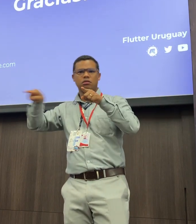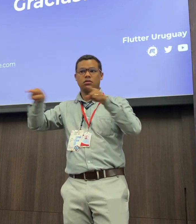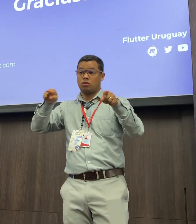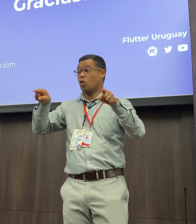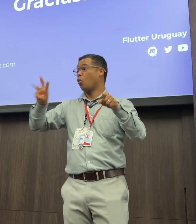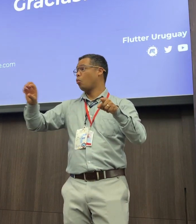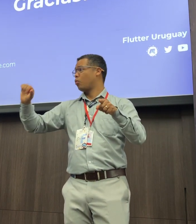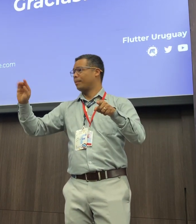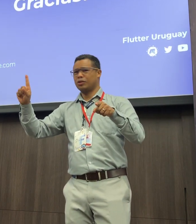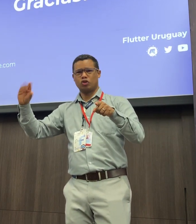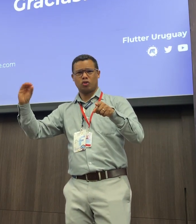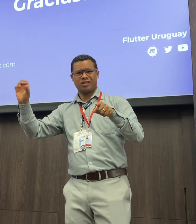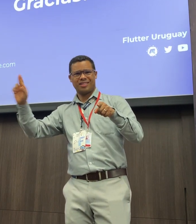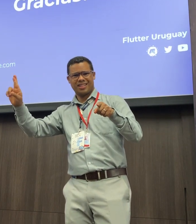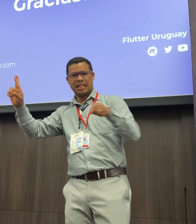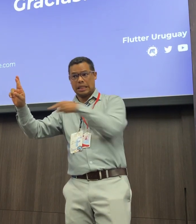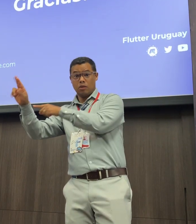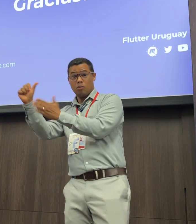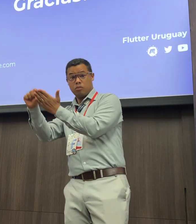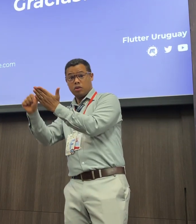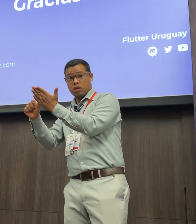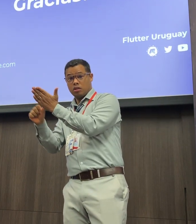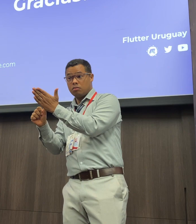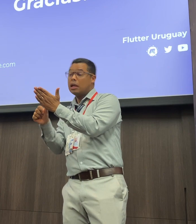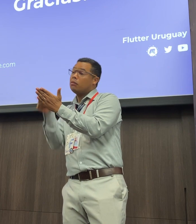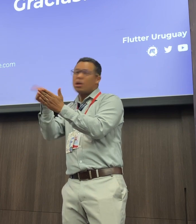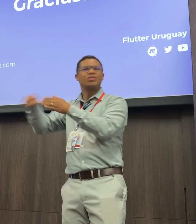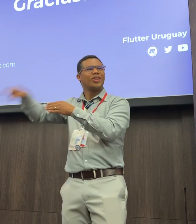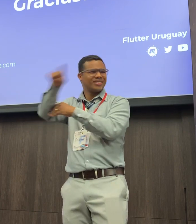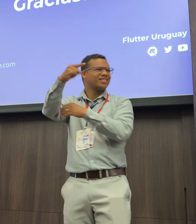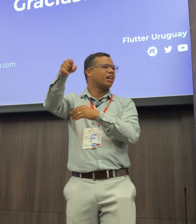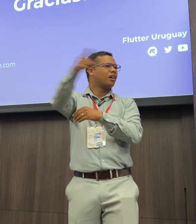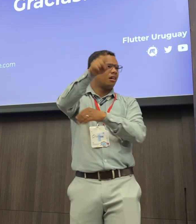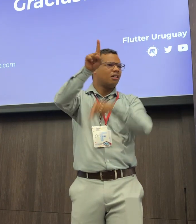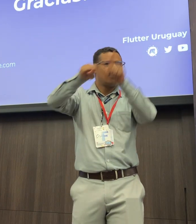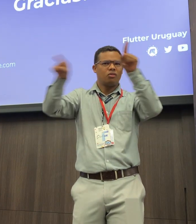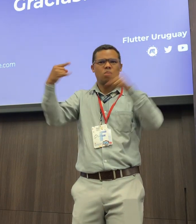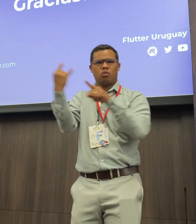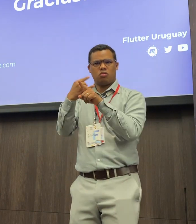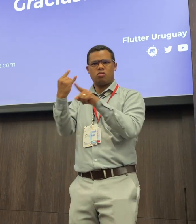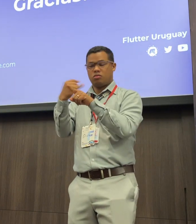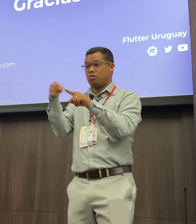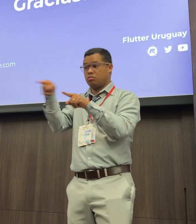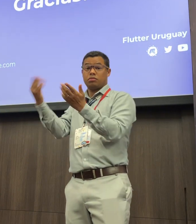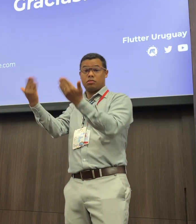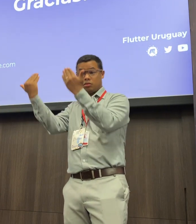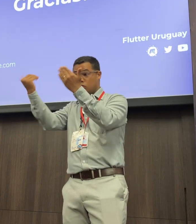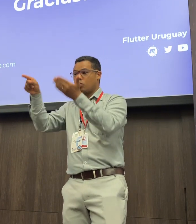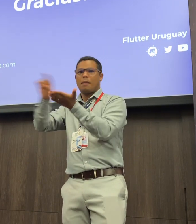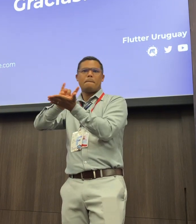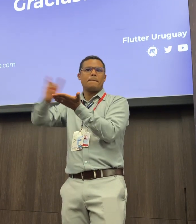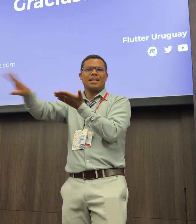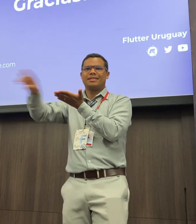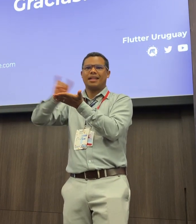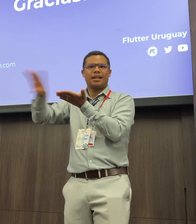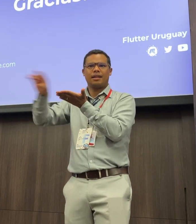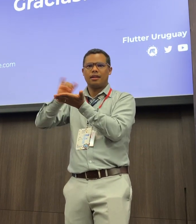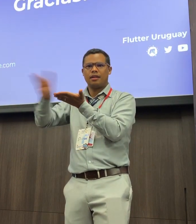WebSockets también estamos, a ver, si los han usado, tenés la ventaja que estás pasando un mensaje y tenés